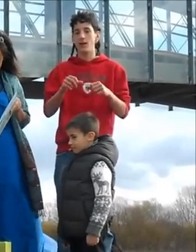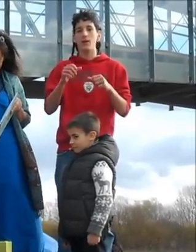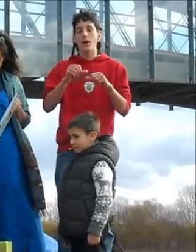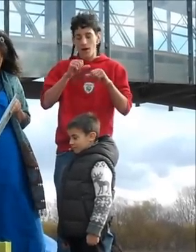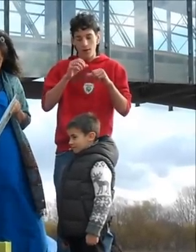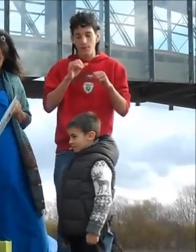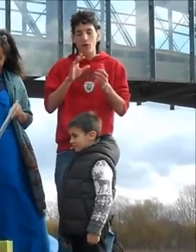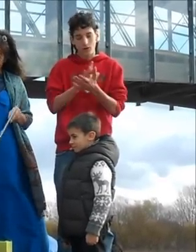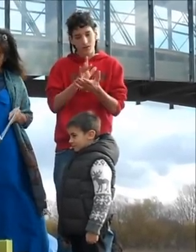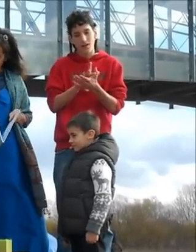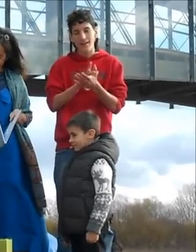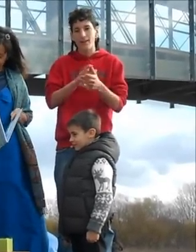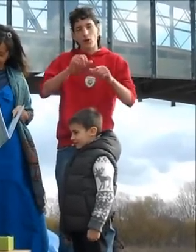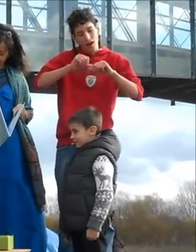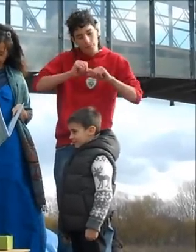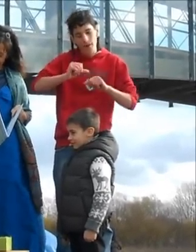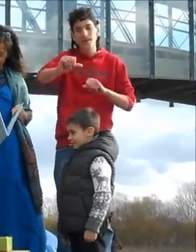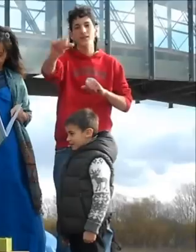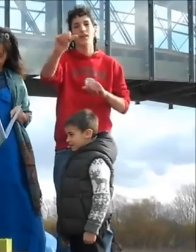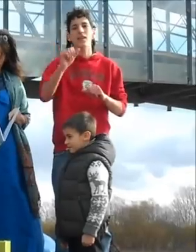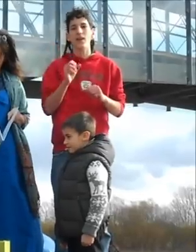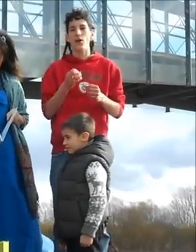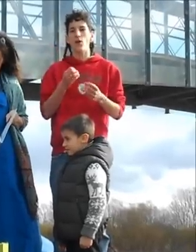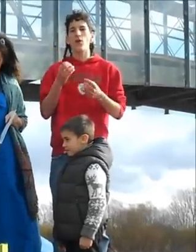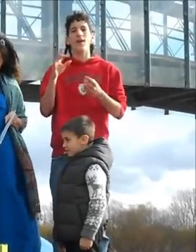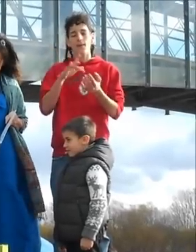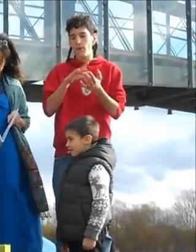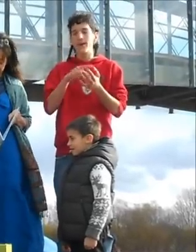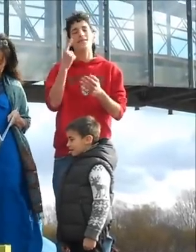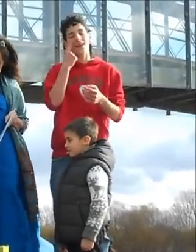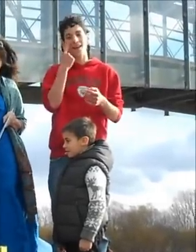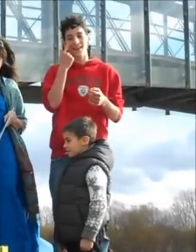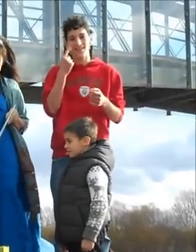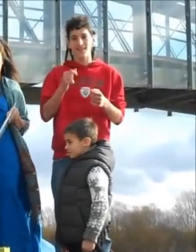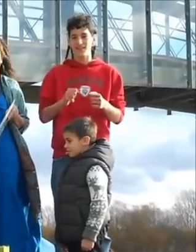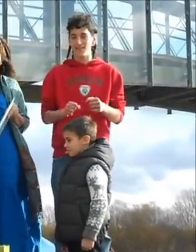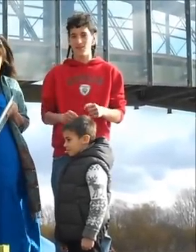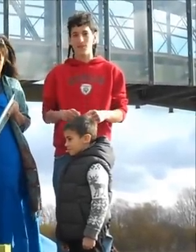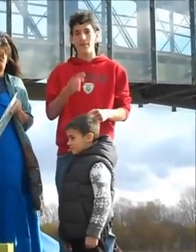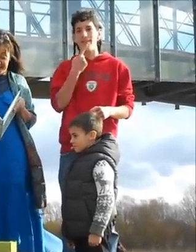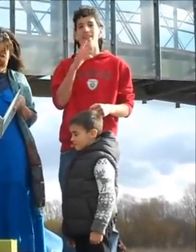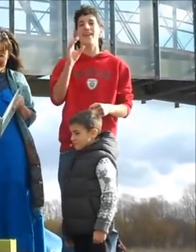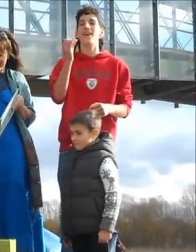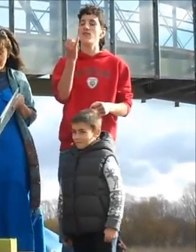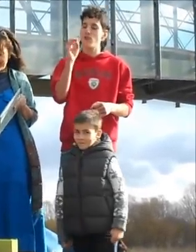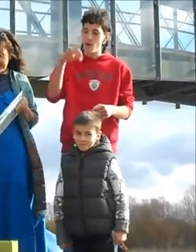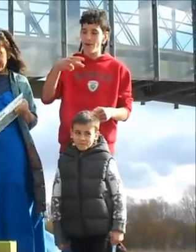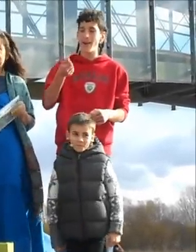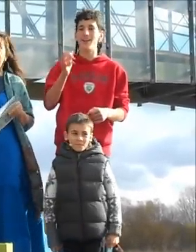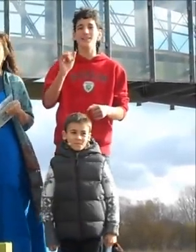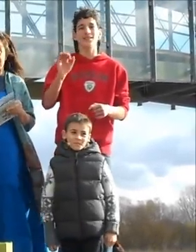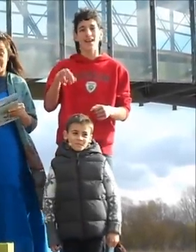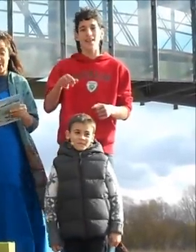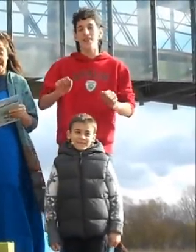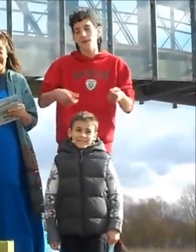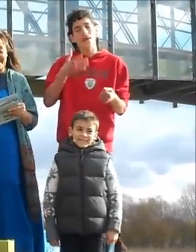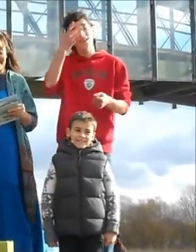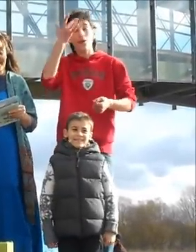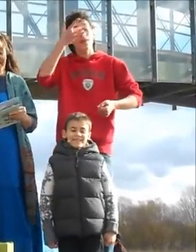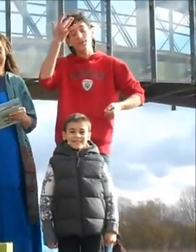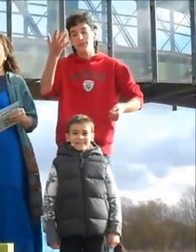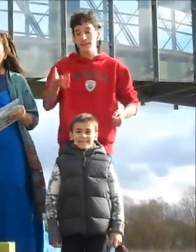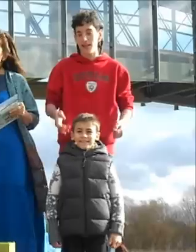baina egon lazar aurrerantzean adi egongo nahi bai. Dio Jonathanek zapatari